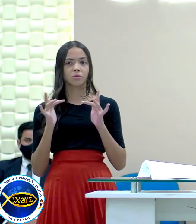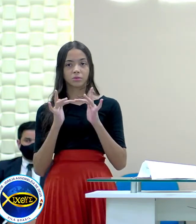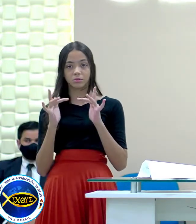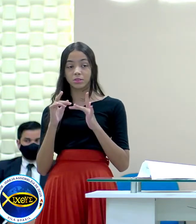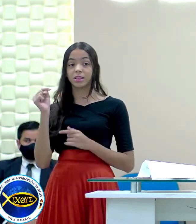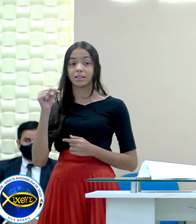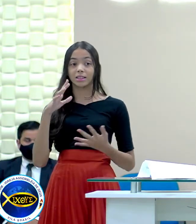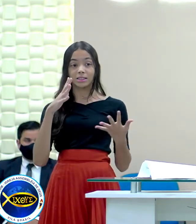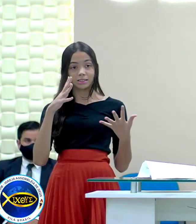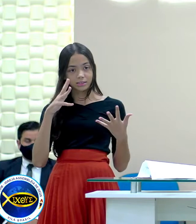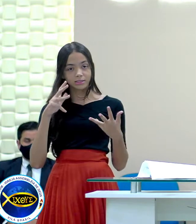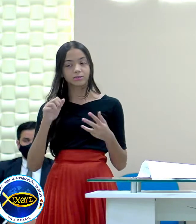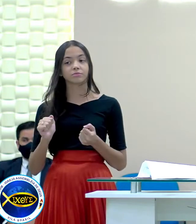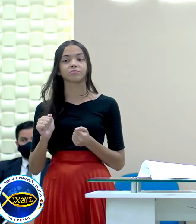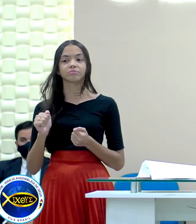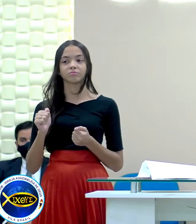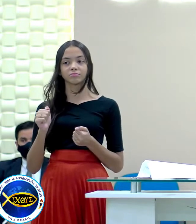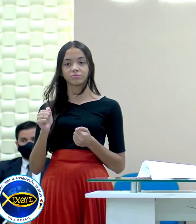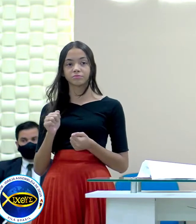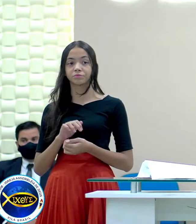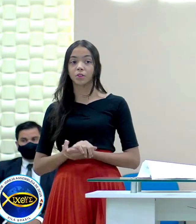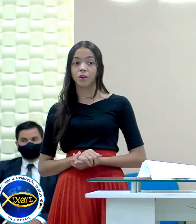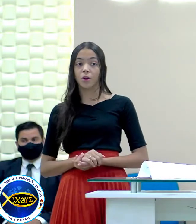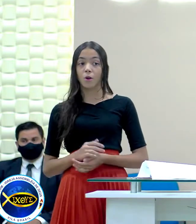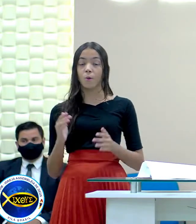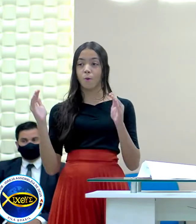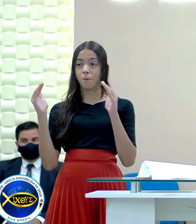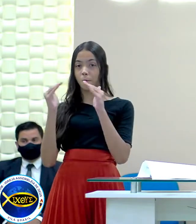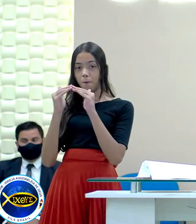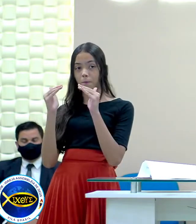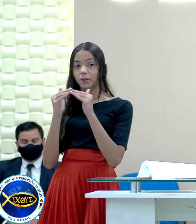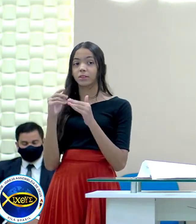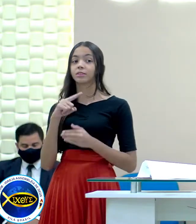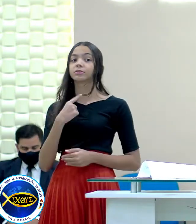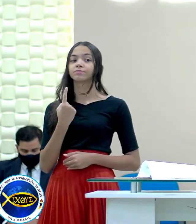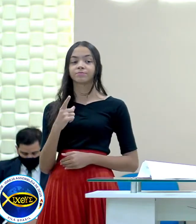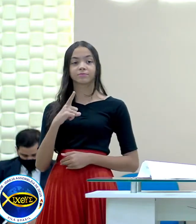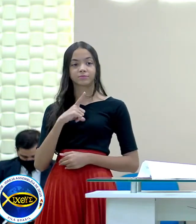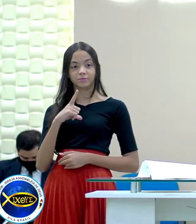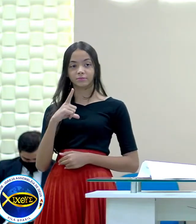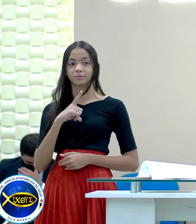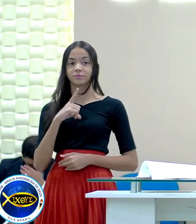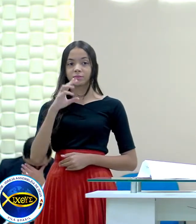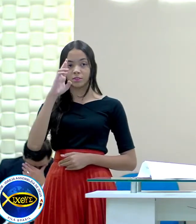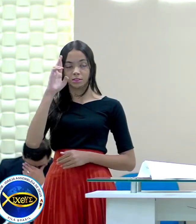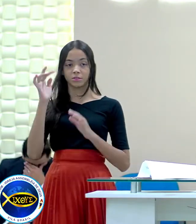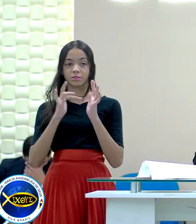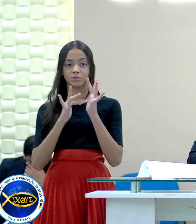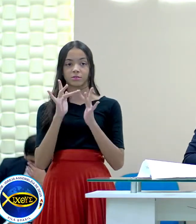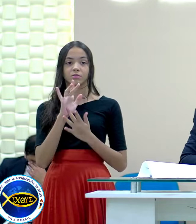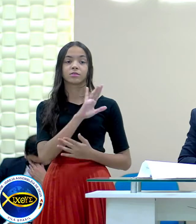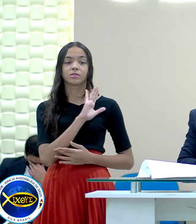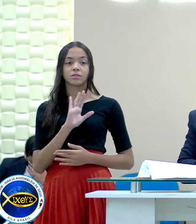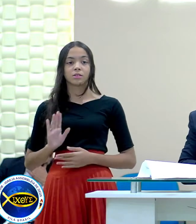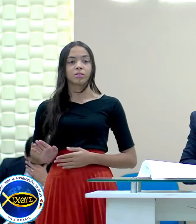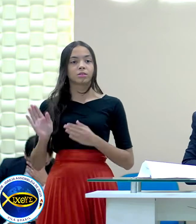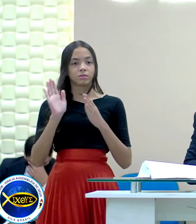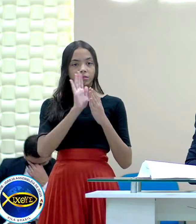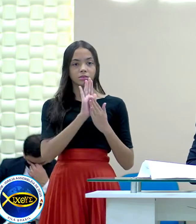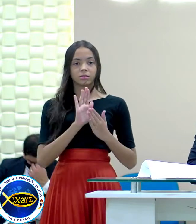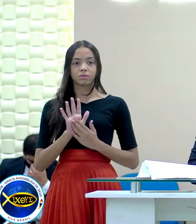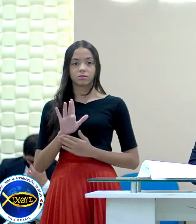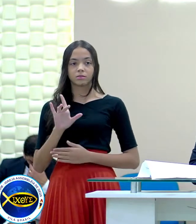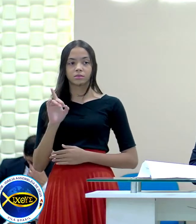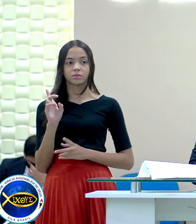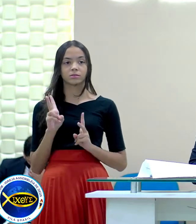terra, muito mais o compromisso que nós temos com o Senhor Jesus Cristo. Louvado seja Deus para todo